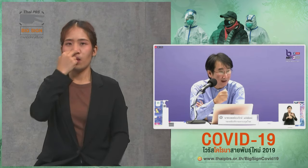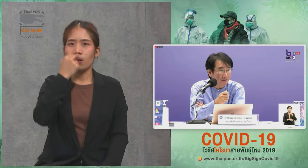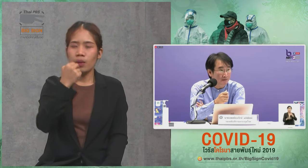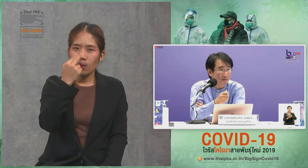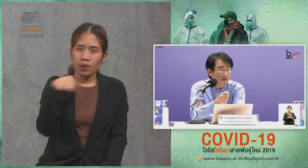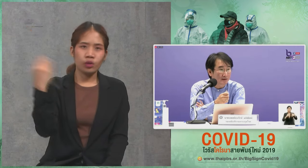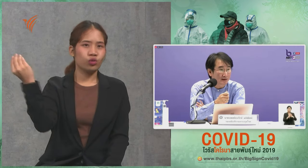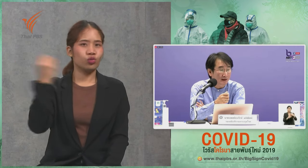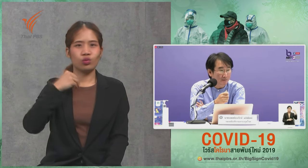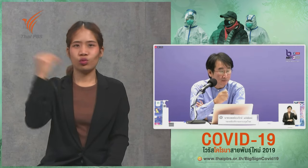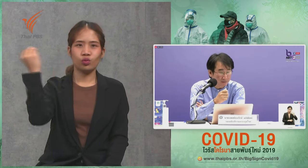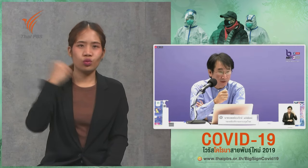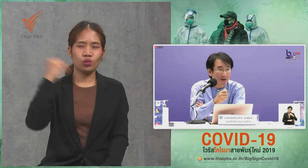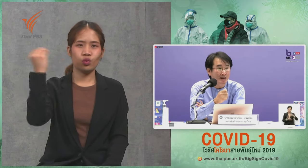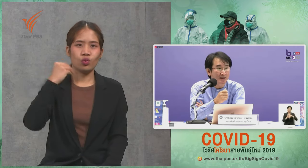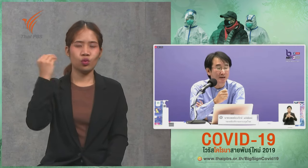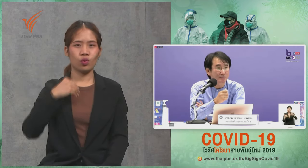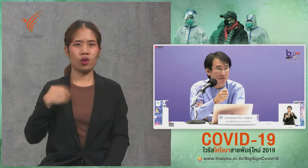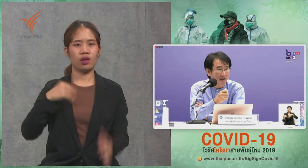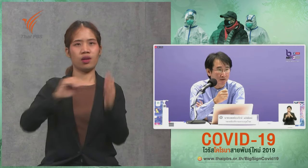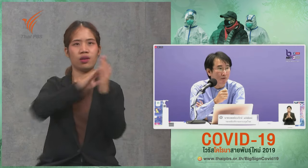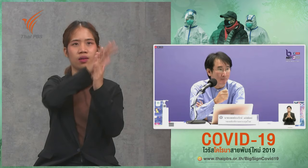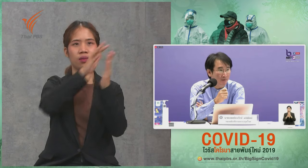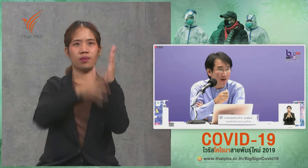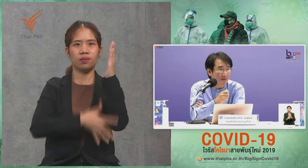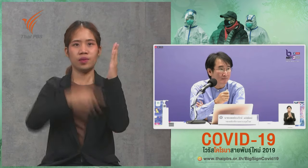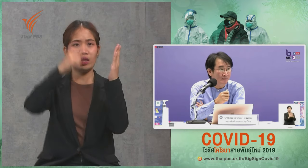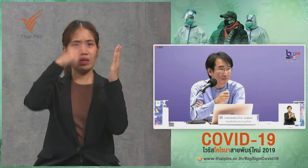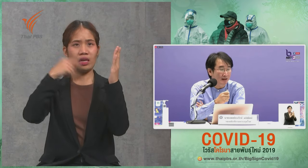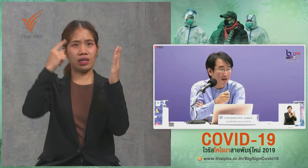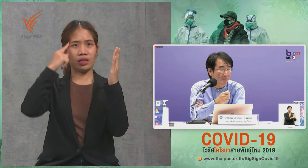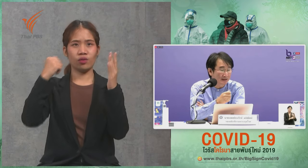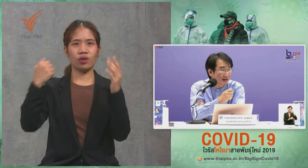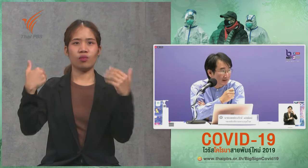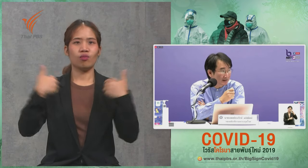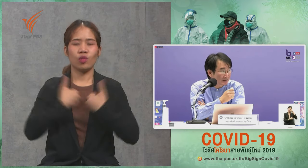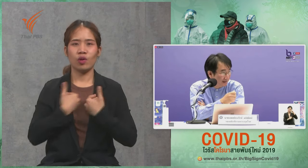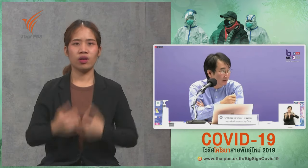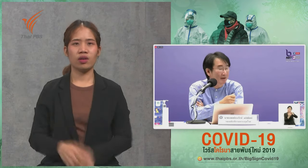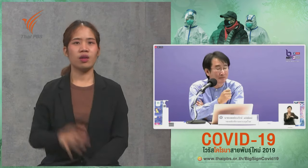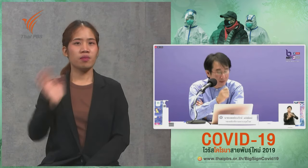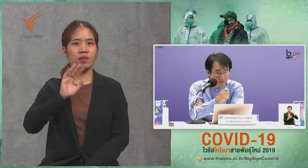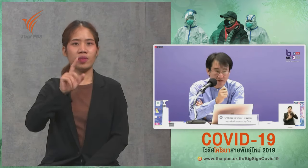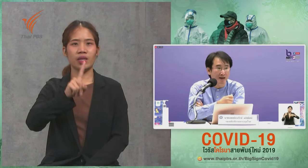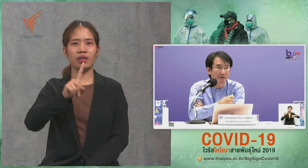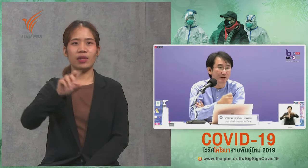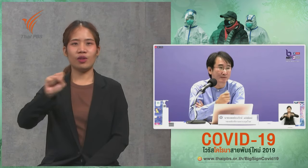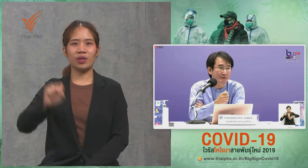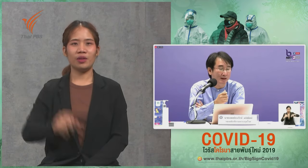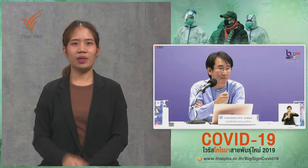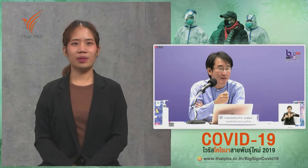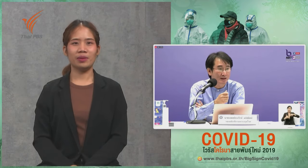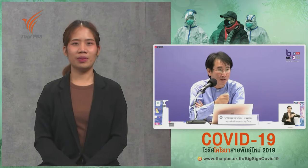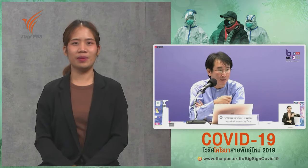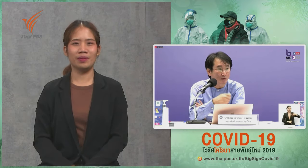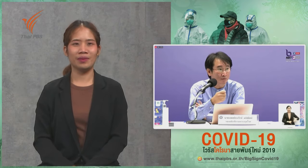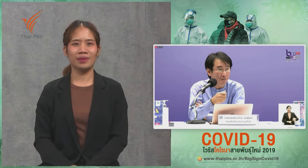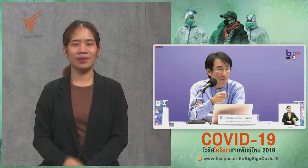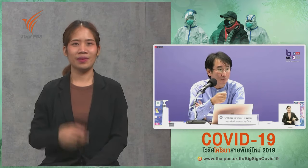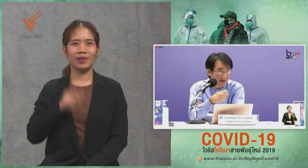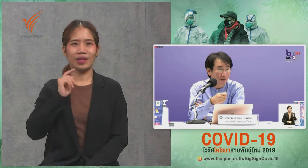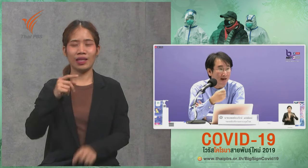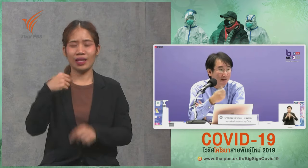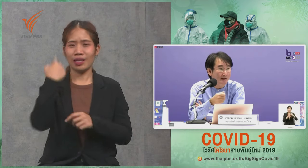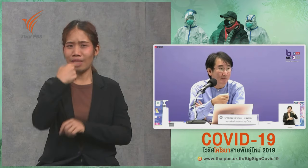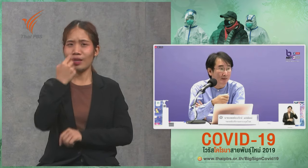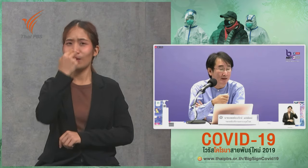ทุกวันนะครับในเมืองไทยเนี่ยสงสัยจะตรวจไม่ไหวนะครับไม่ใช่แค่แสนเดียวนะมากกว่าแสนด้วยนะครับที่เป็นหวั